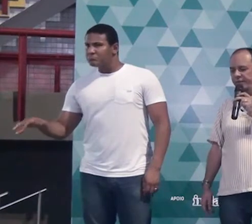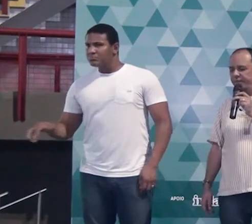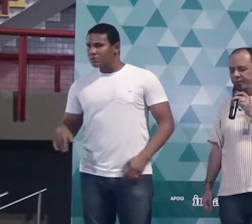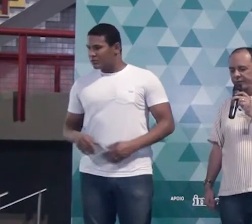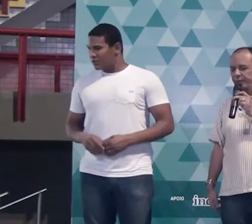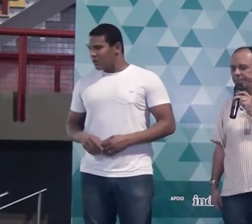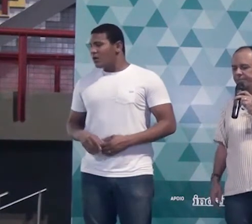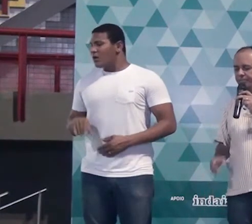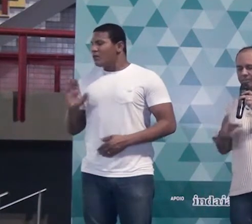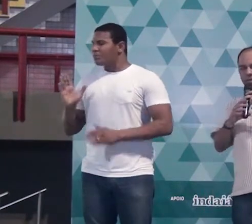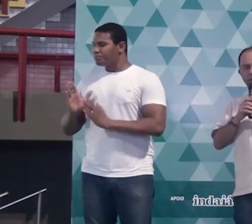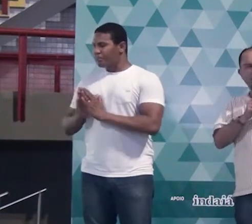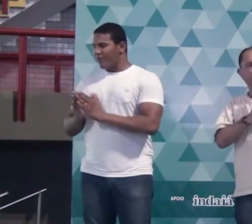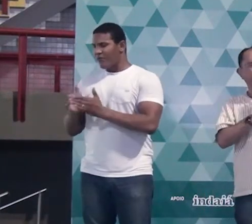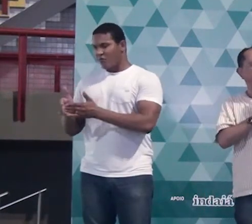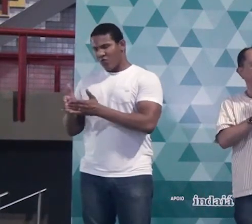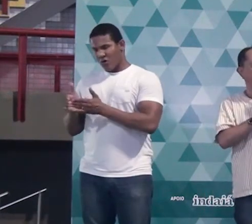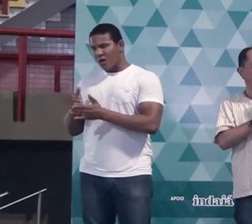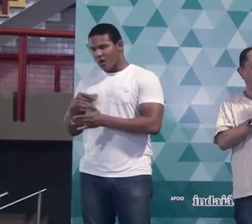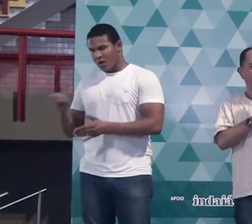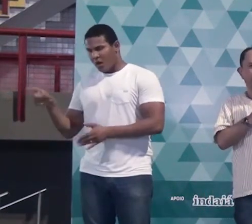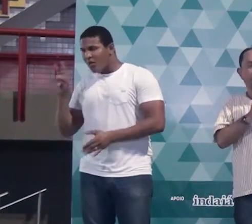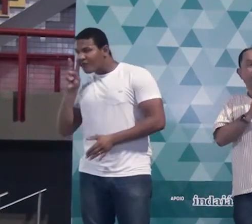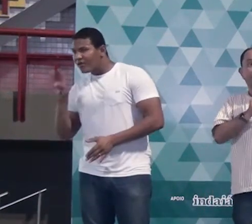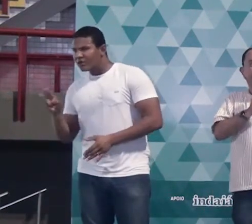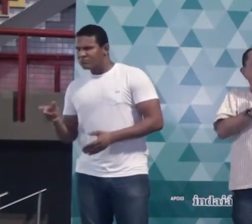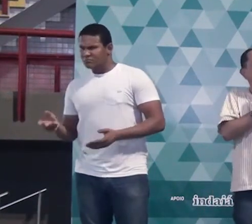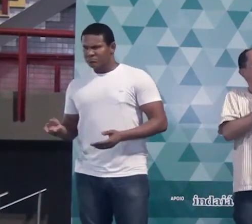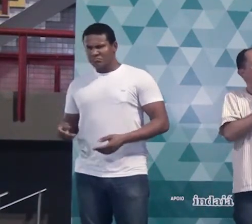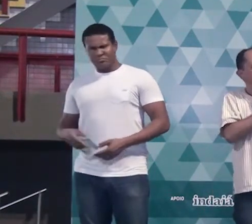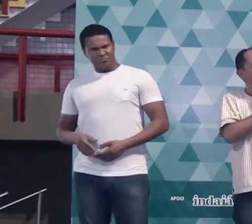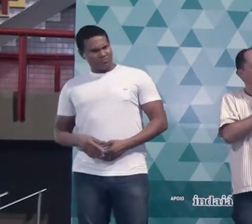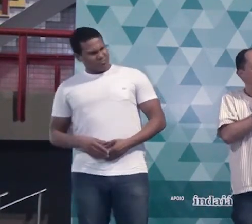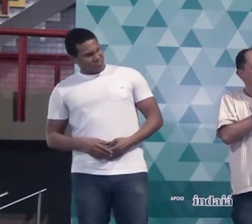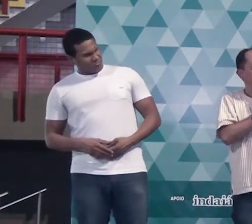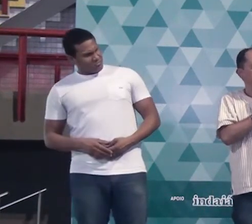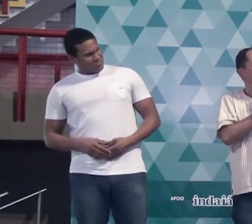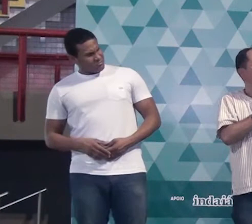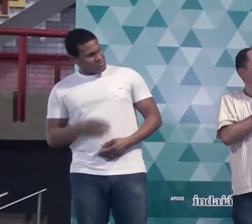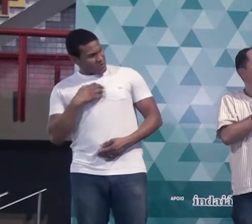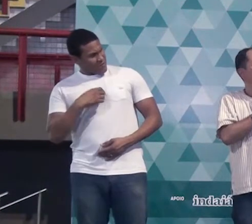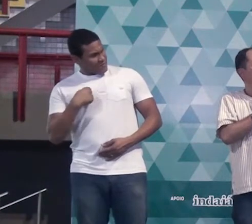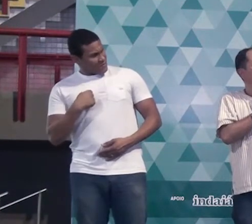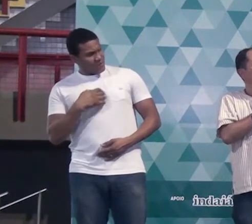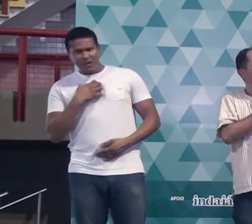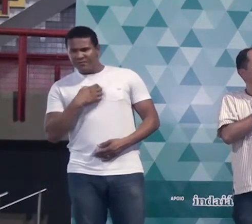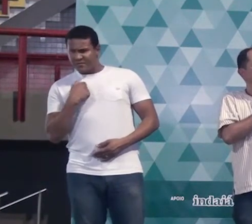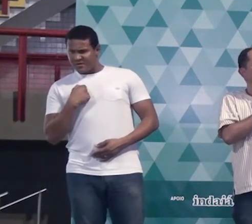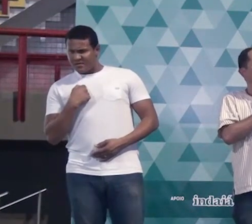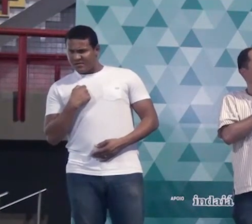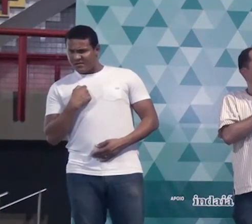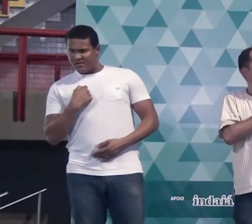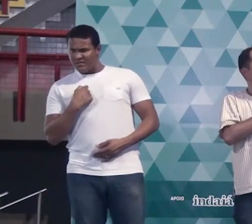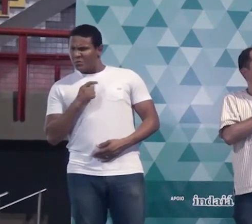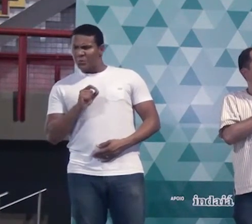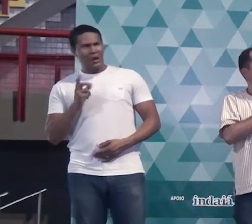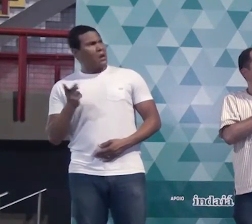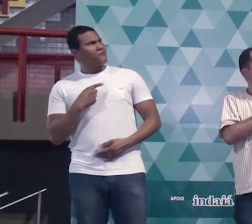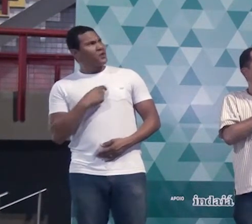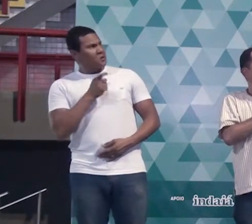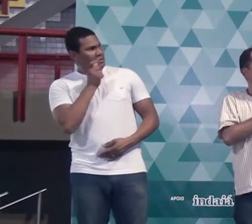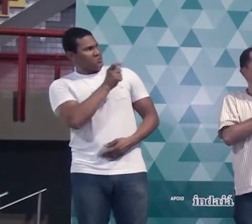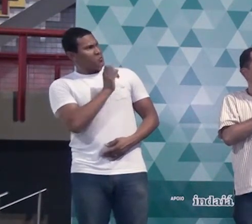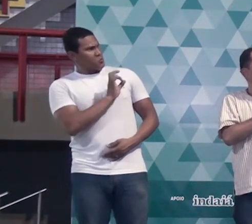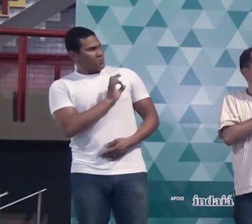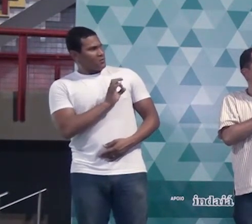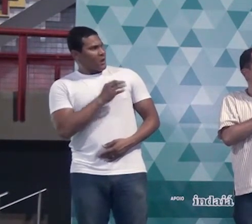deixe-me ver, por favor. Se você falar assim para um amigo, ele vai olhar para você e perguntar: o que foi, mano? Tá com raiva de mim? Foi o que eu te fiz. É